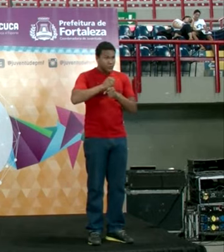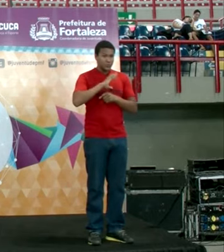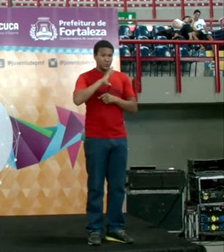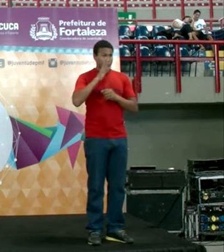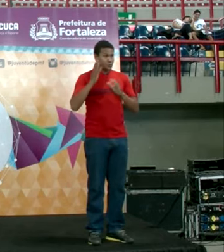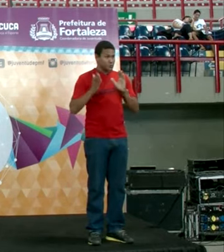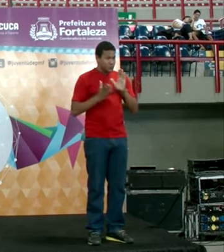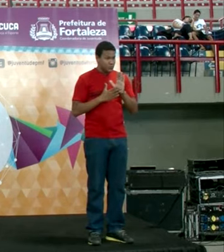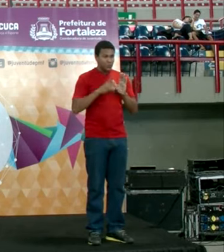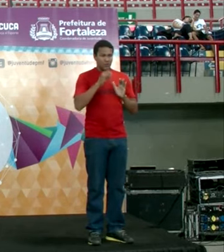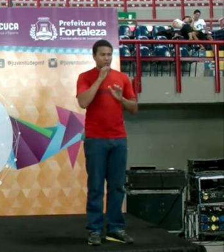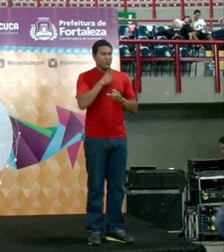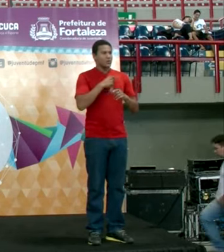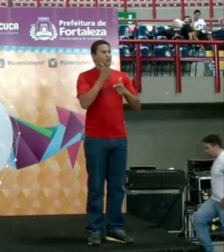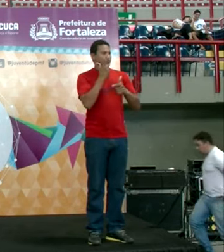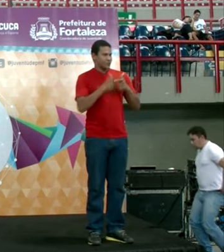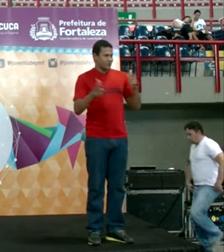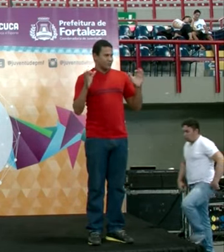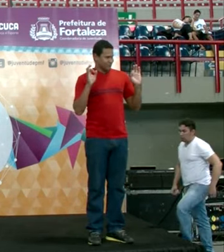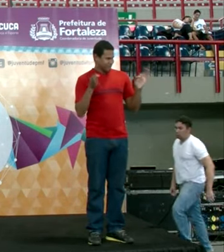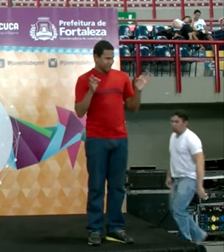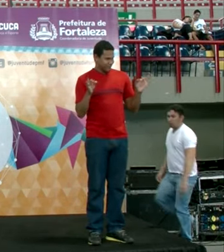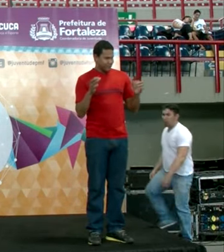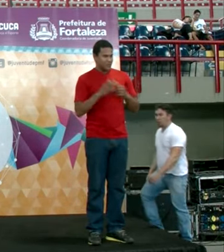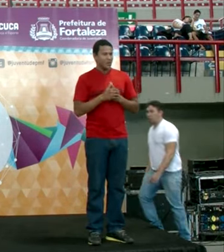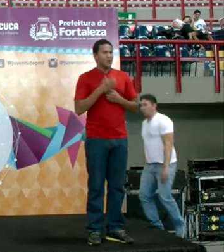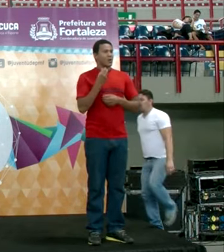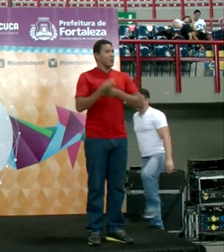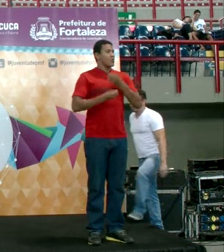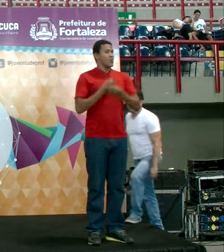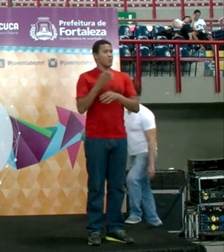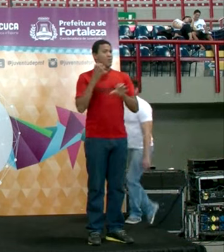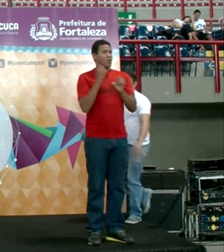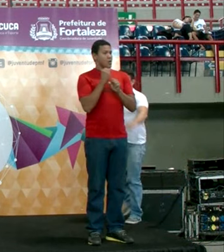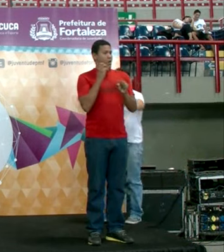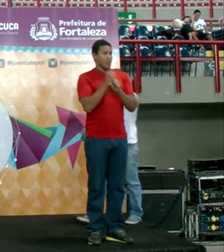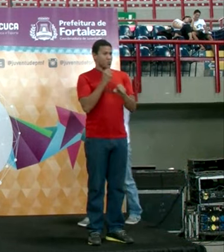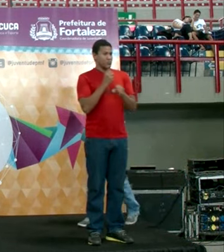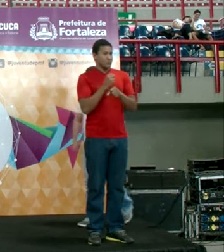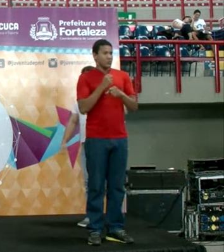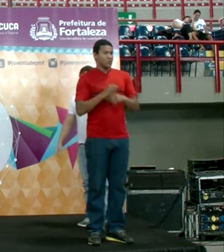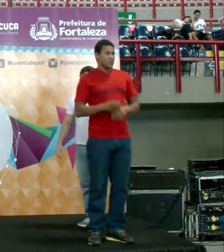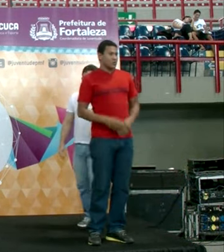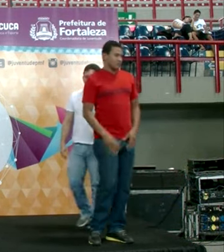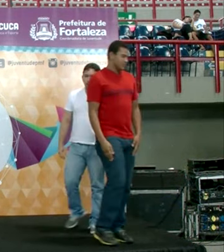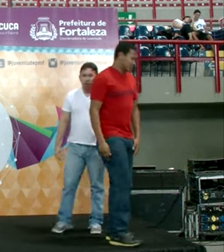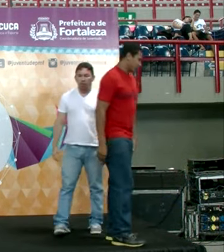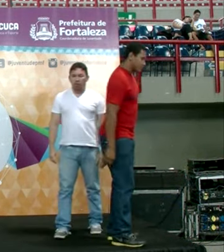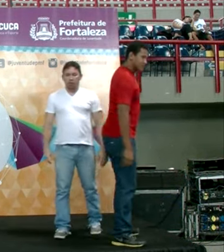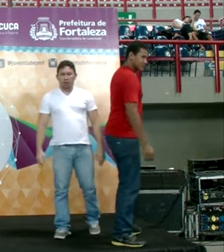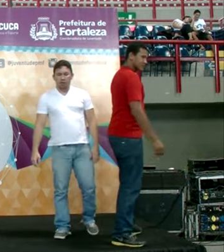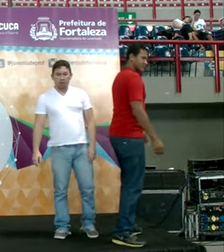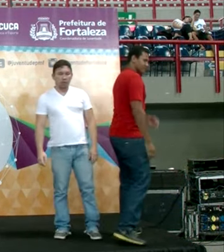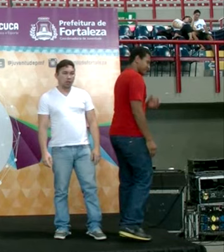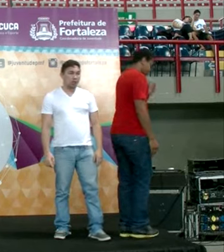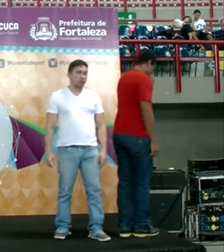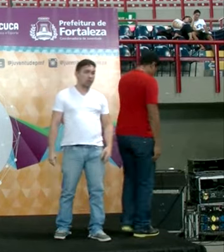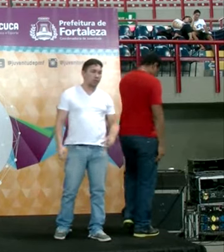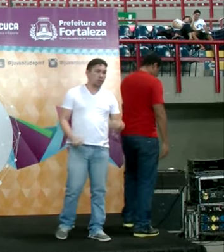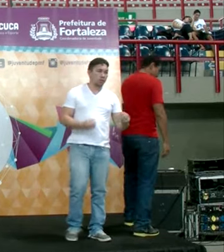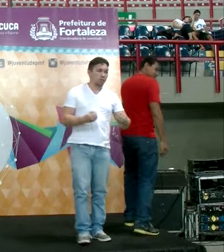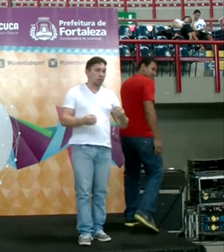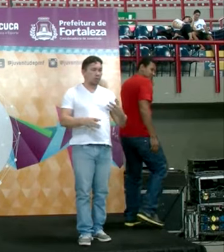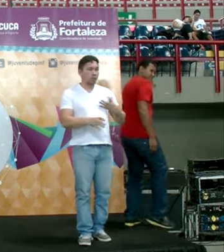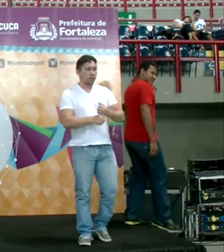quantidade de valores que tem é assim que eu calcul a média como é que eu calculo a mediana é o conceito que a gente vai ver agora